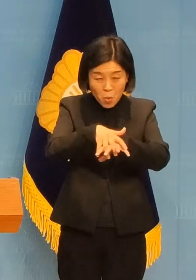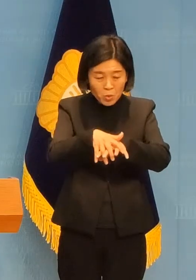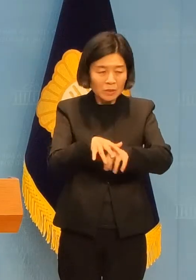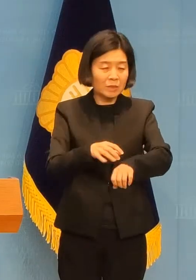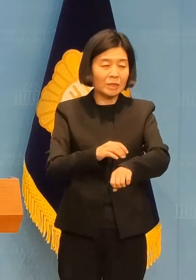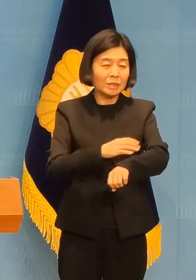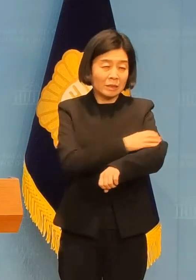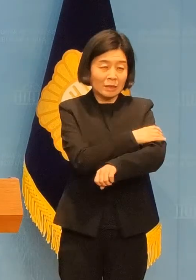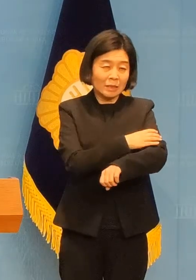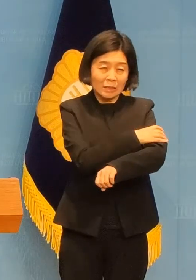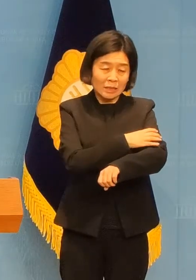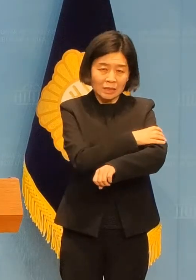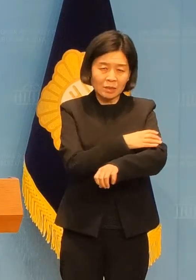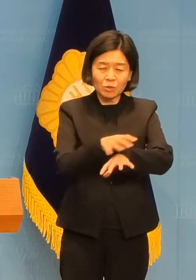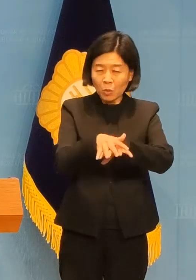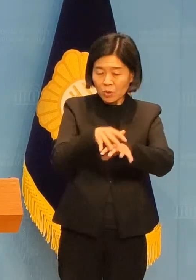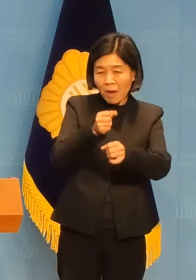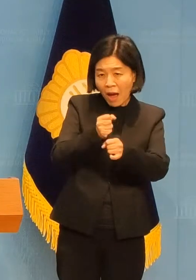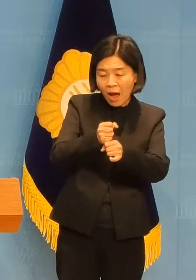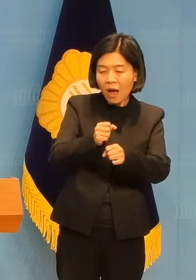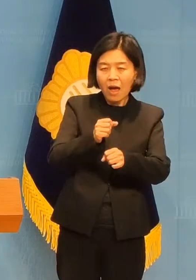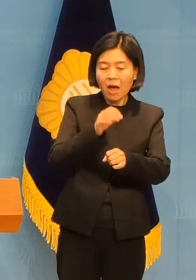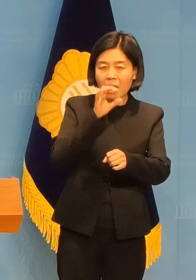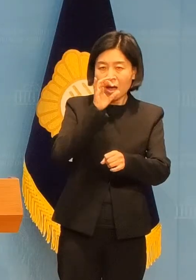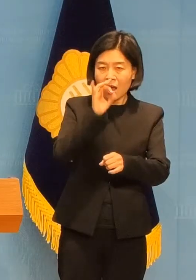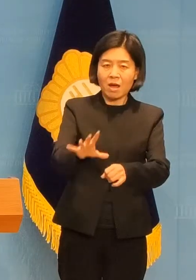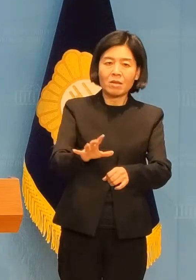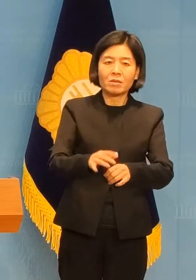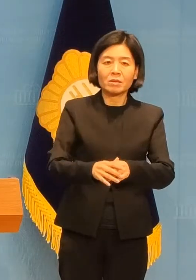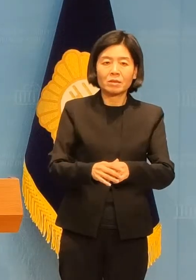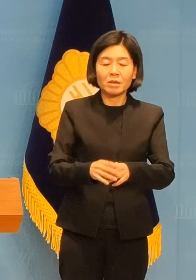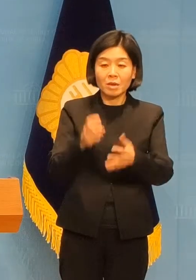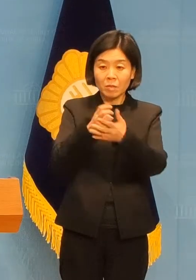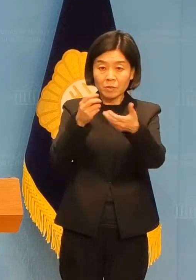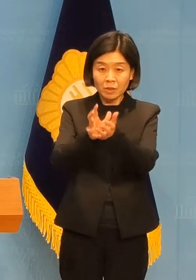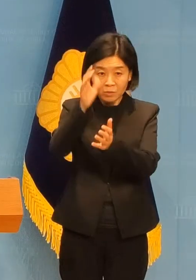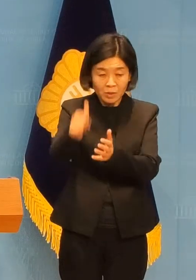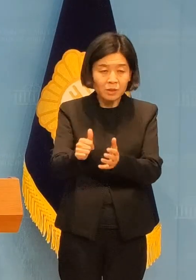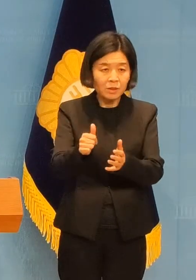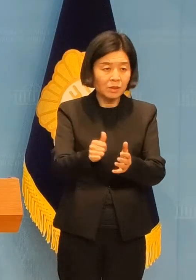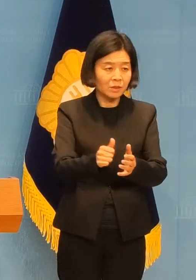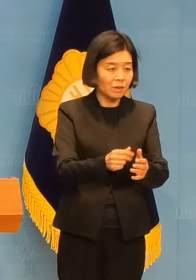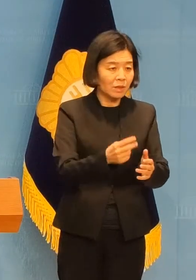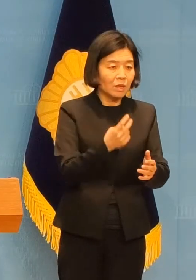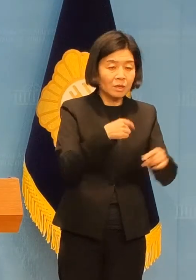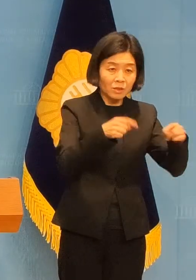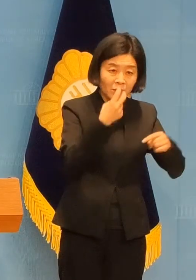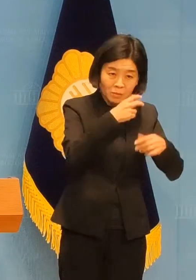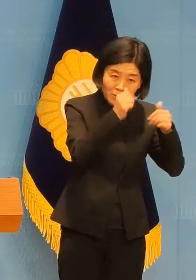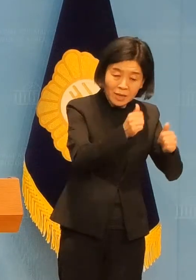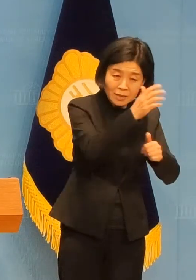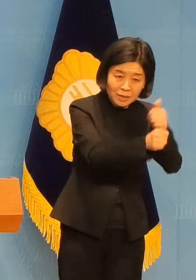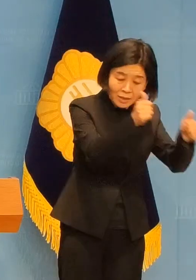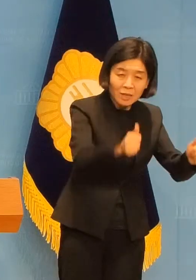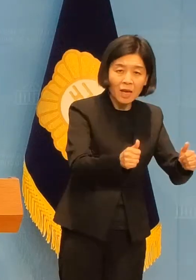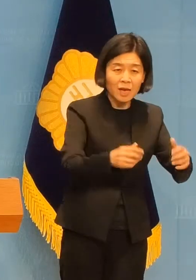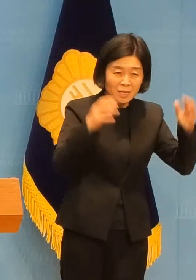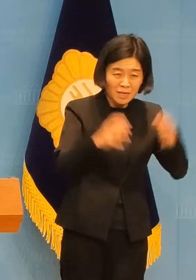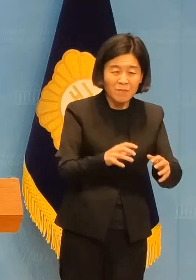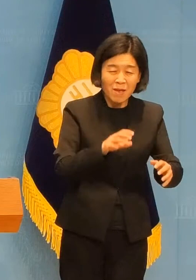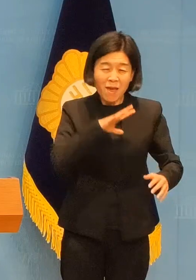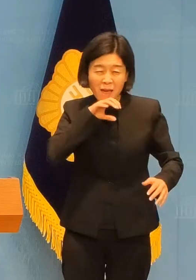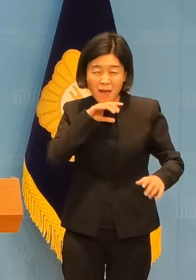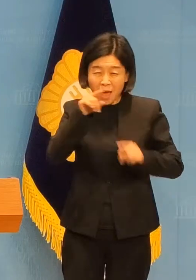없습니다. 법무부 장관은 집단 항명하는 정치 검사장들을 보직 해임하고 전보 조치해야